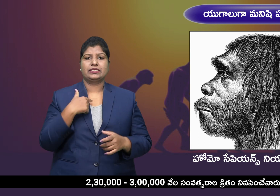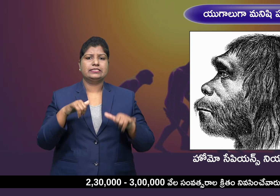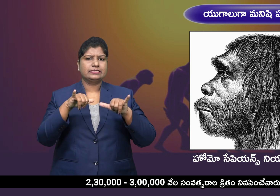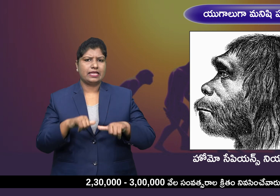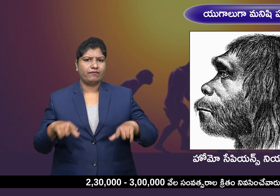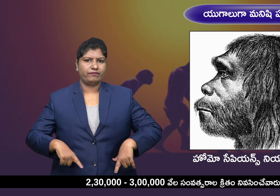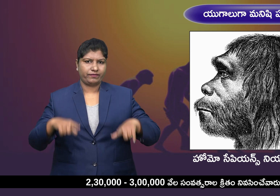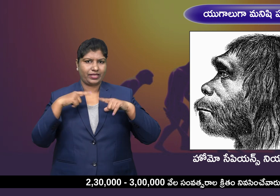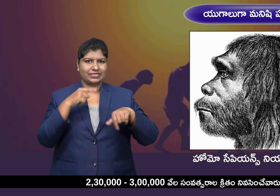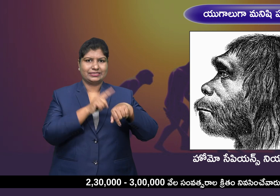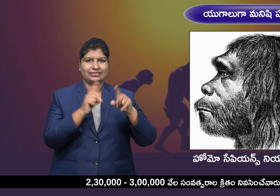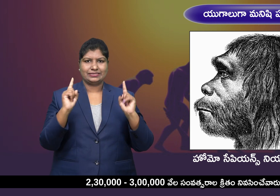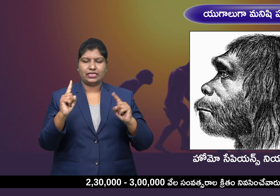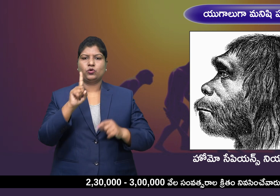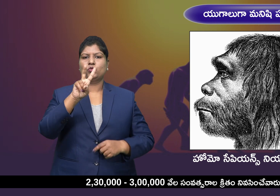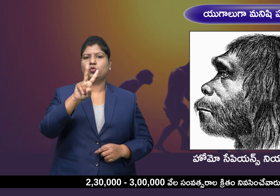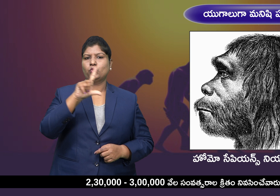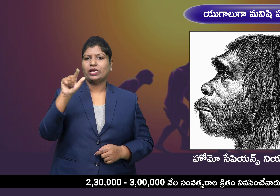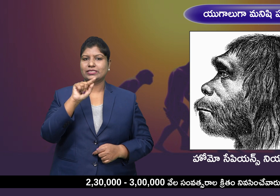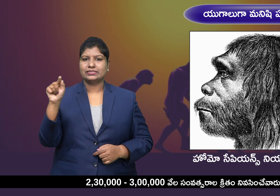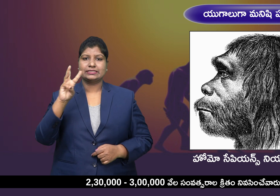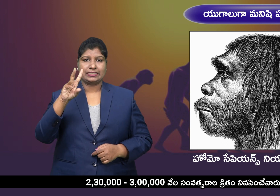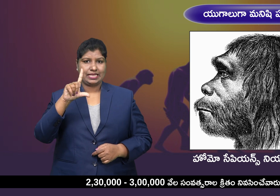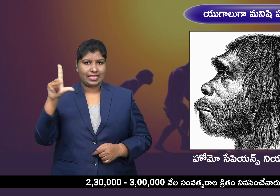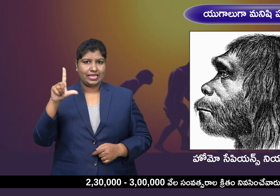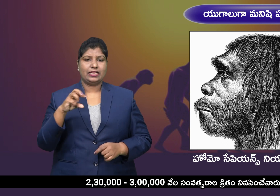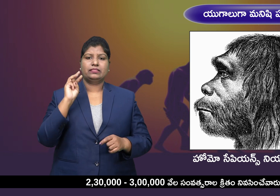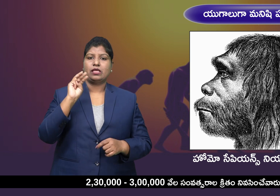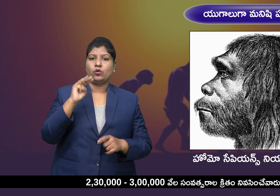2,30,000 నుంచి 3,00,000 సంవత్సరాల క్రితం నివసించేవారు.